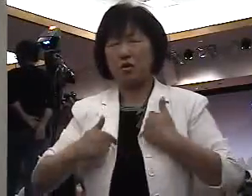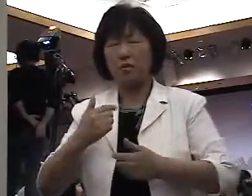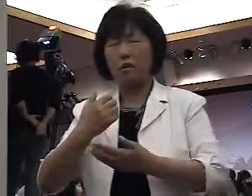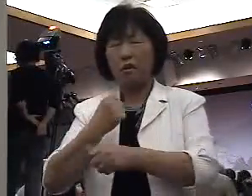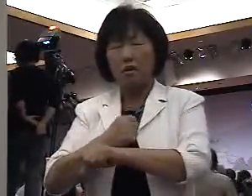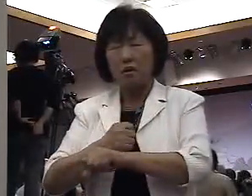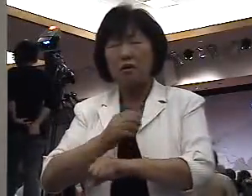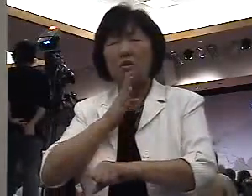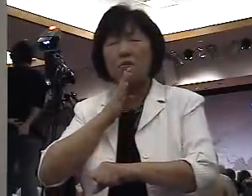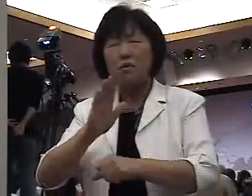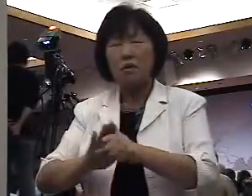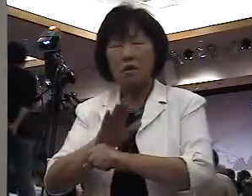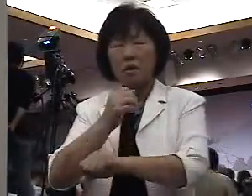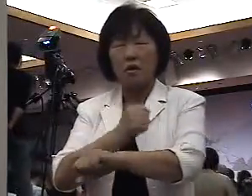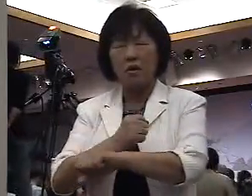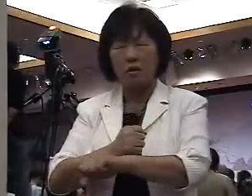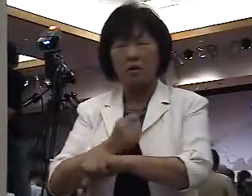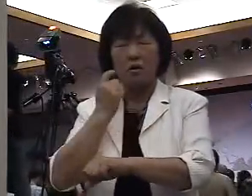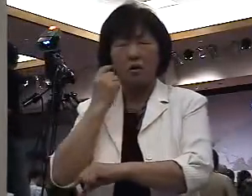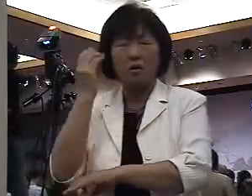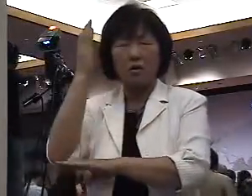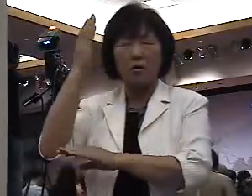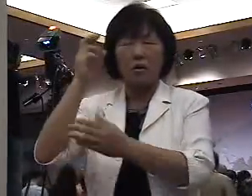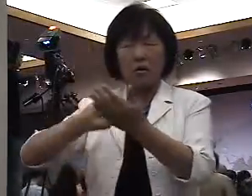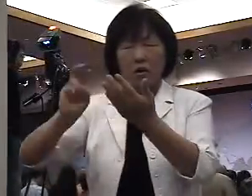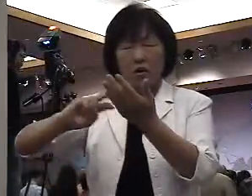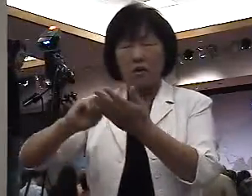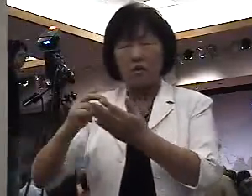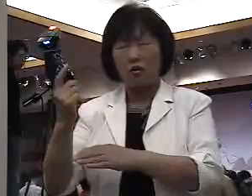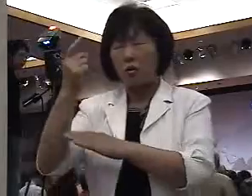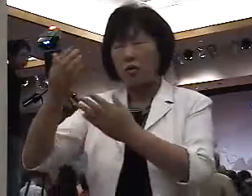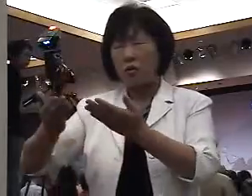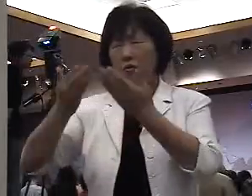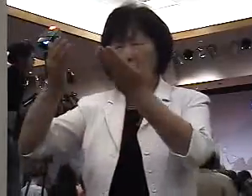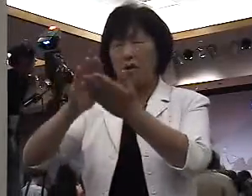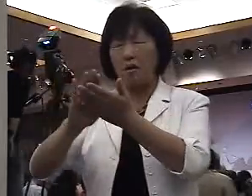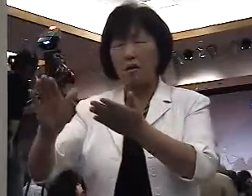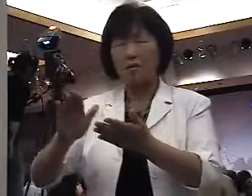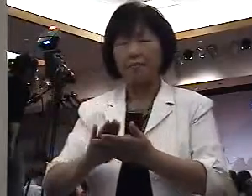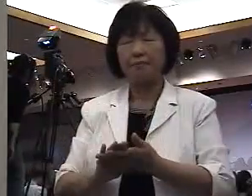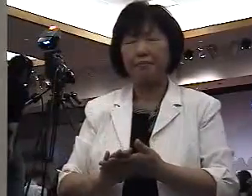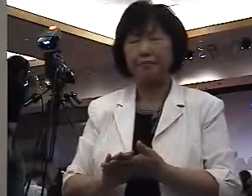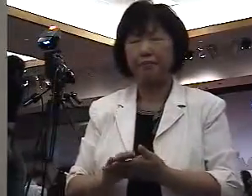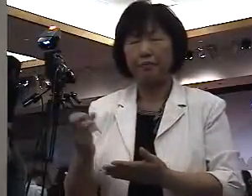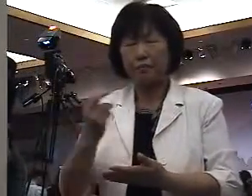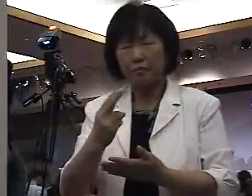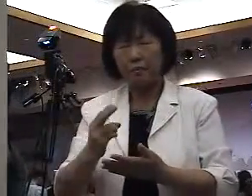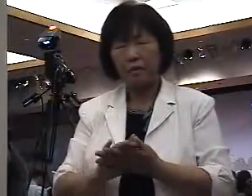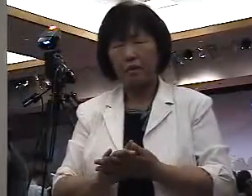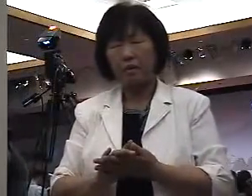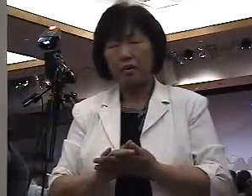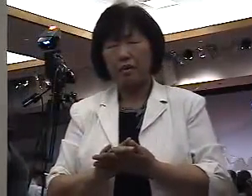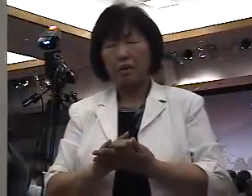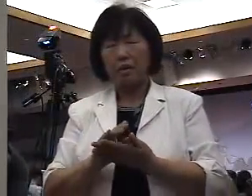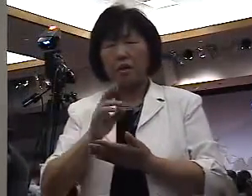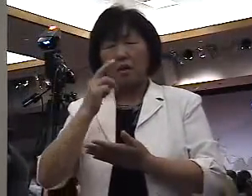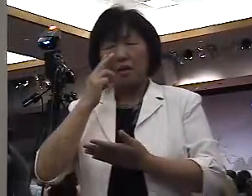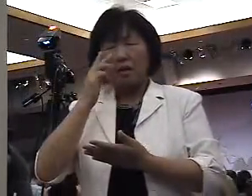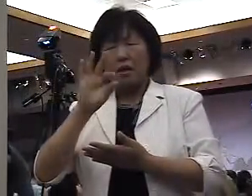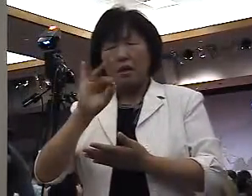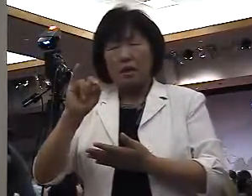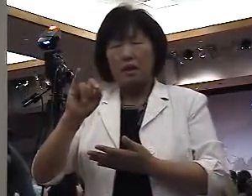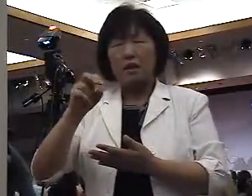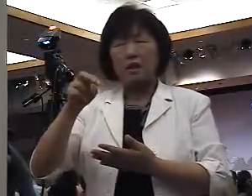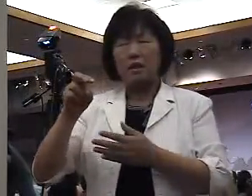주님을 참으로 사랑하고 영광과 찬송을 올려드리옵니다. 아멘. 또한 우리 이민생활의 모든